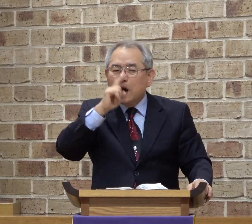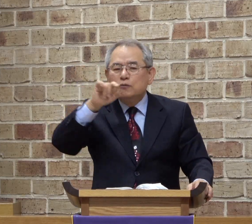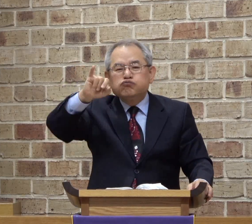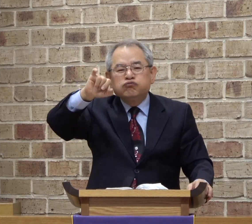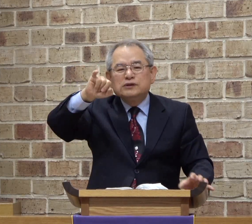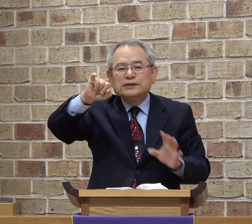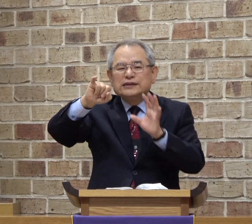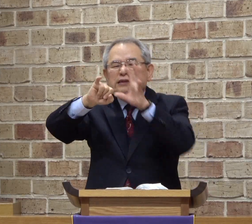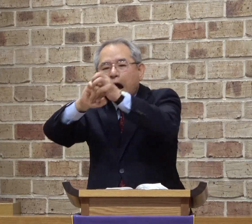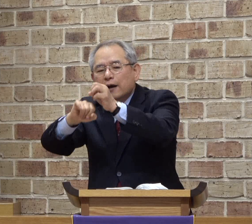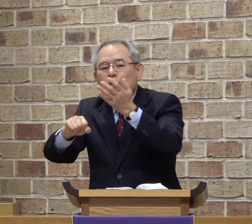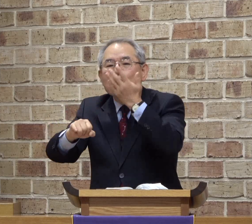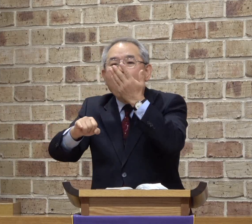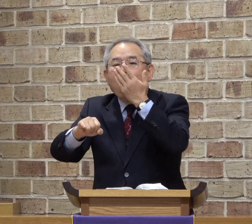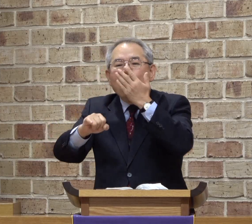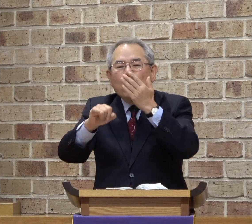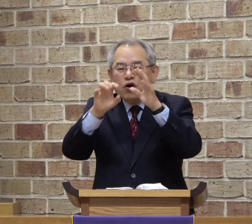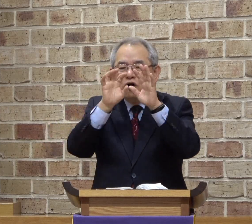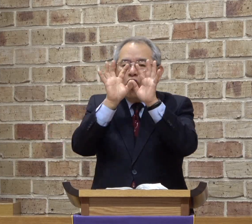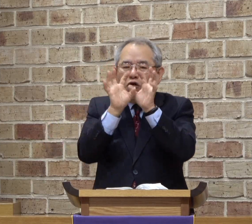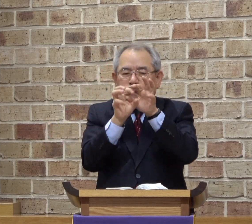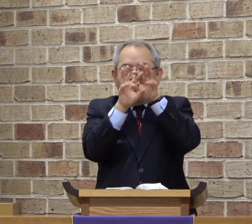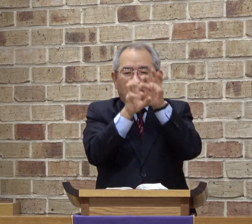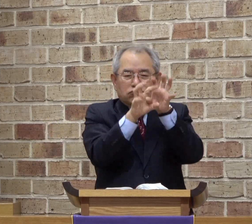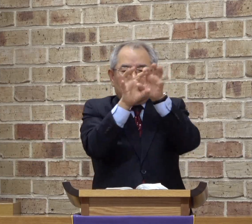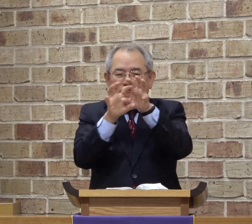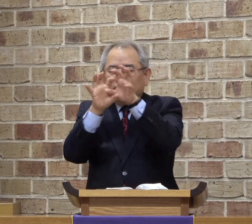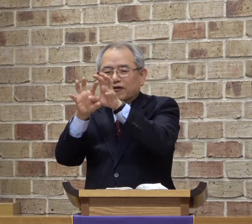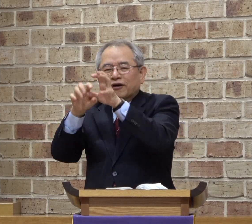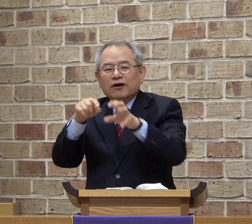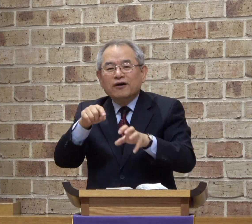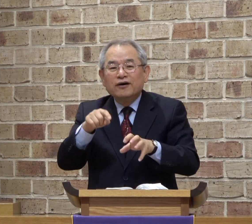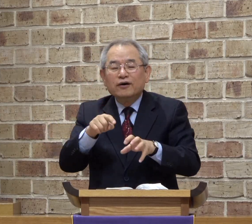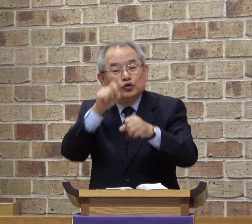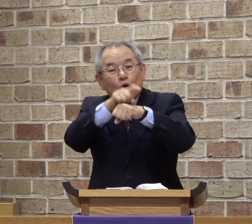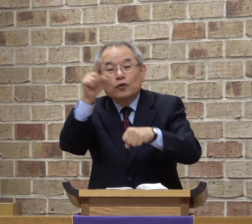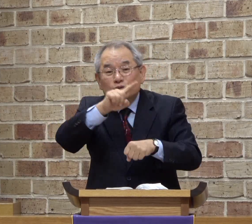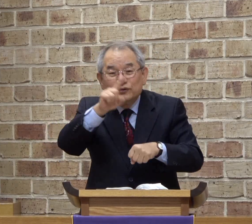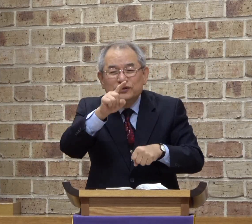은혜로 된 것이 은혜 아닌 것이 하나도 없었습니다.